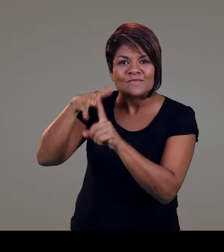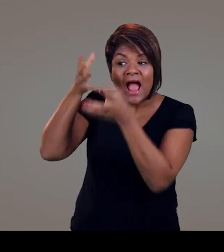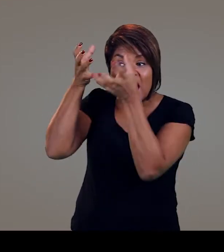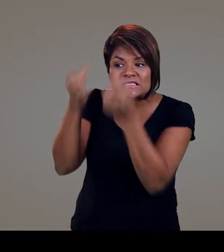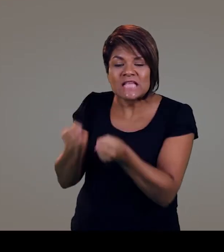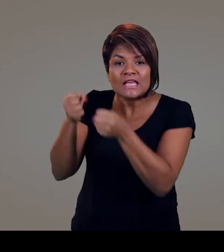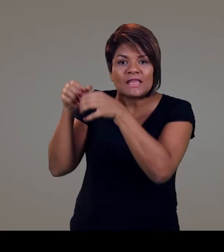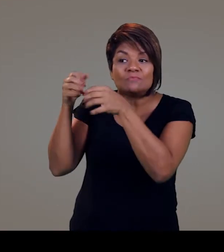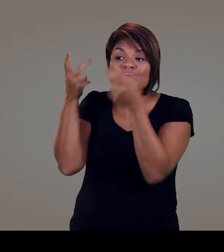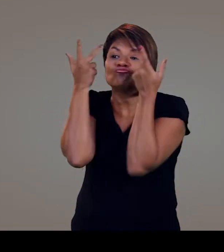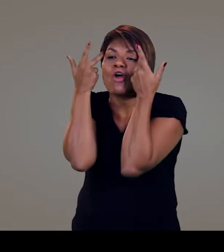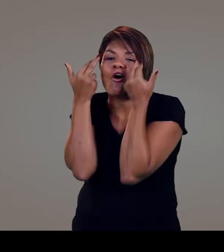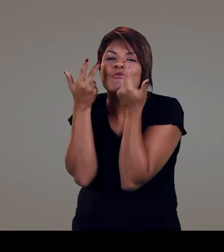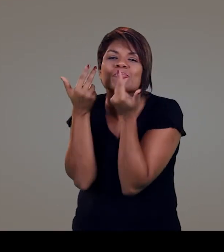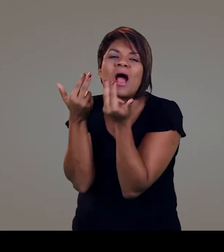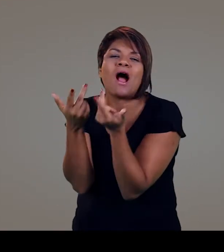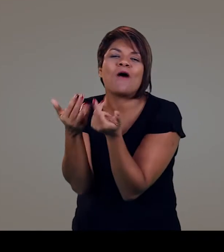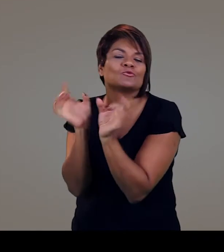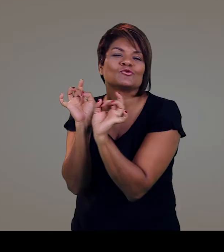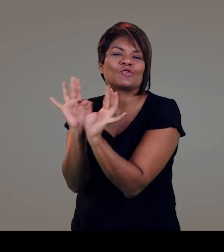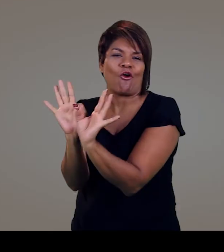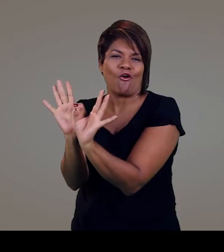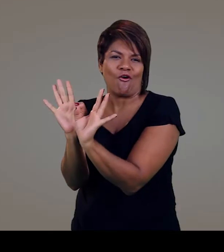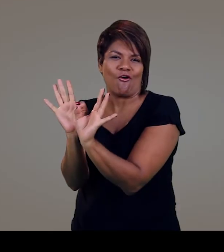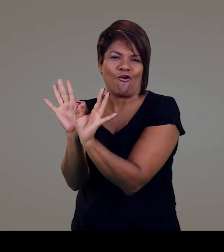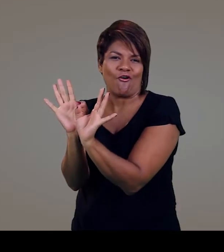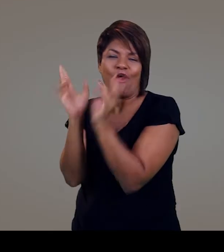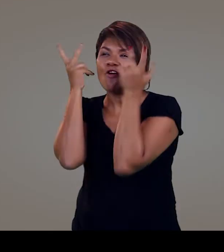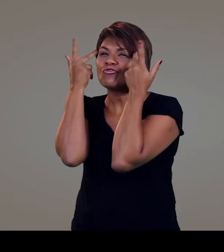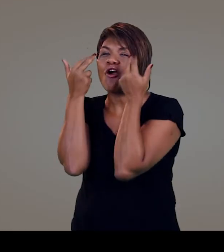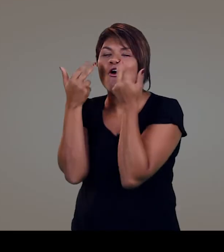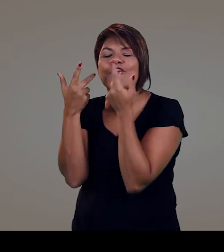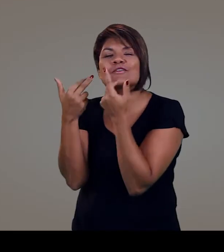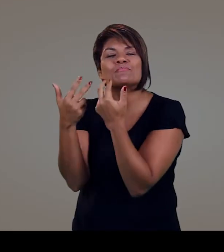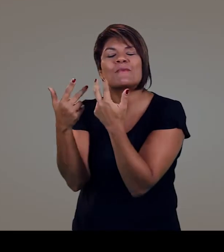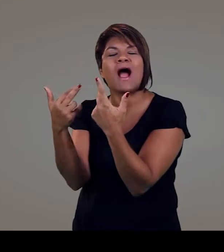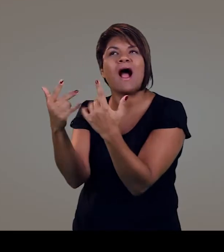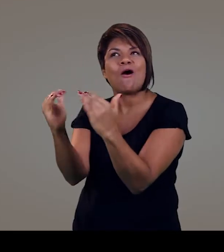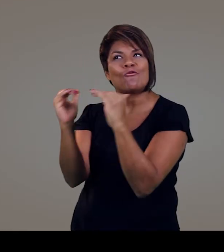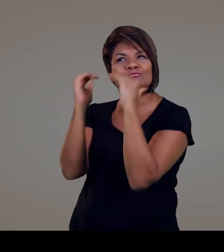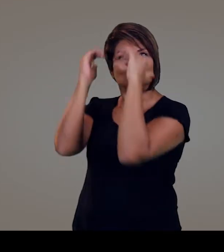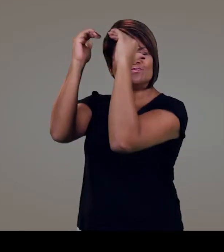que eu estou chamando de normatividade? Ser normal acima de tudo.